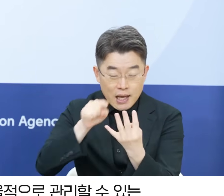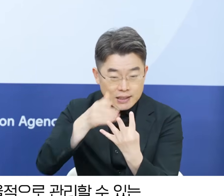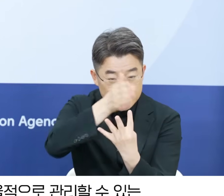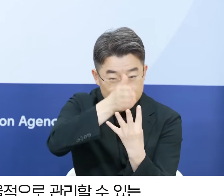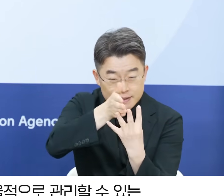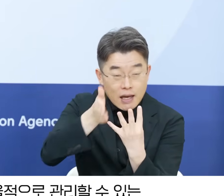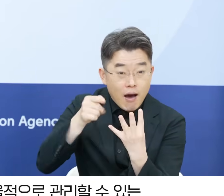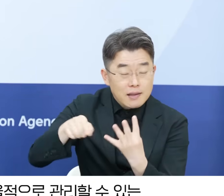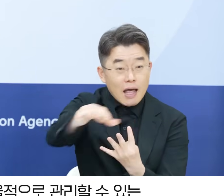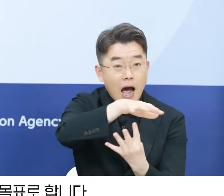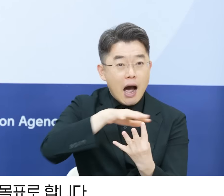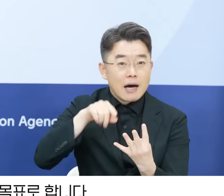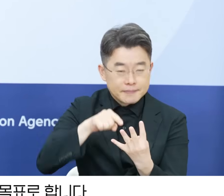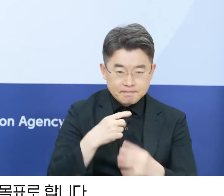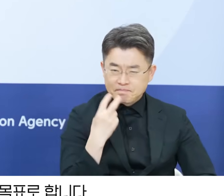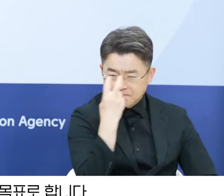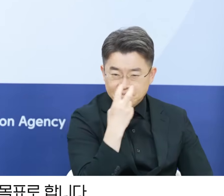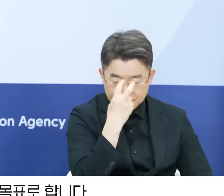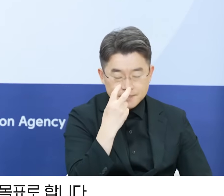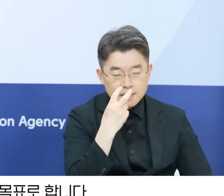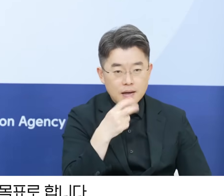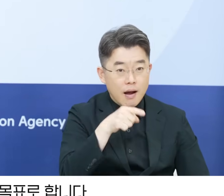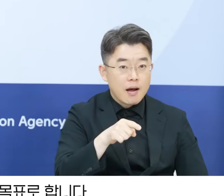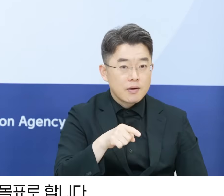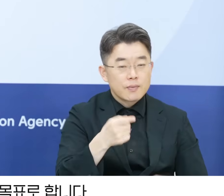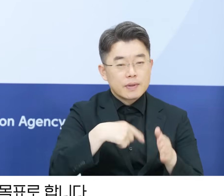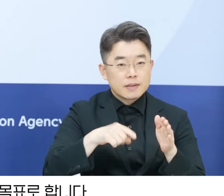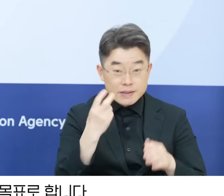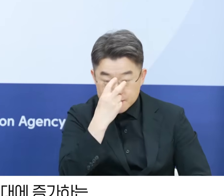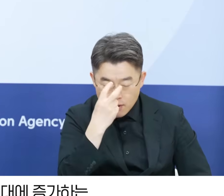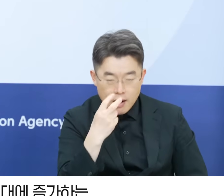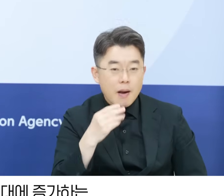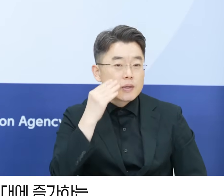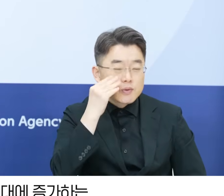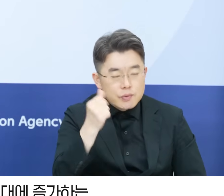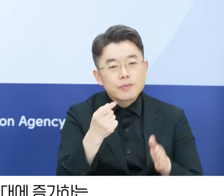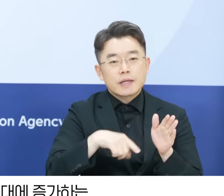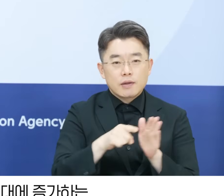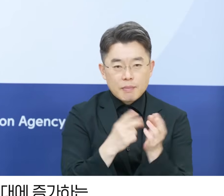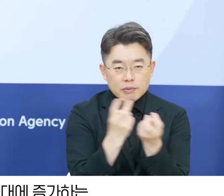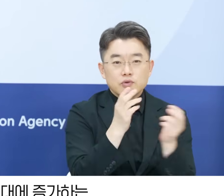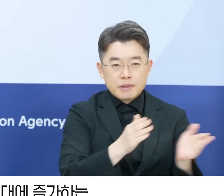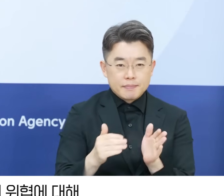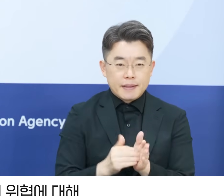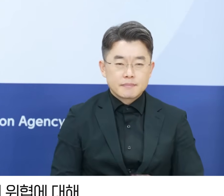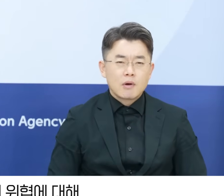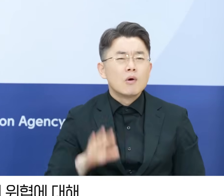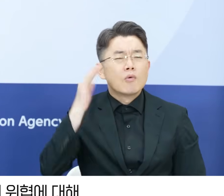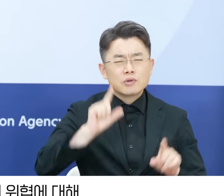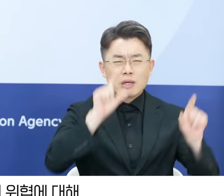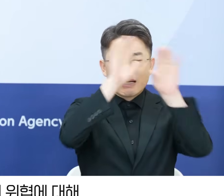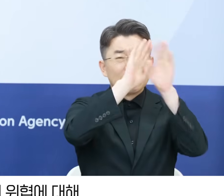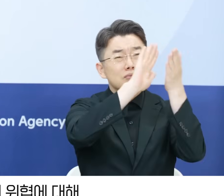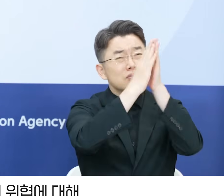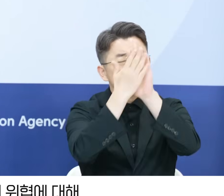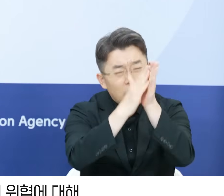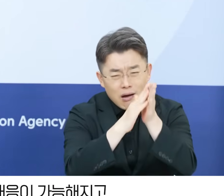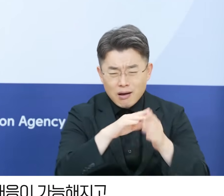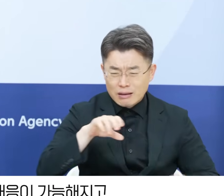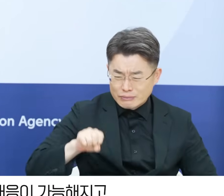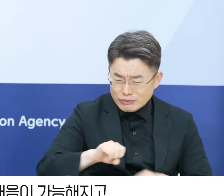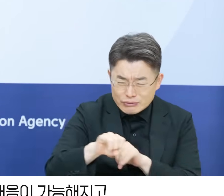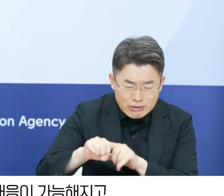효율적으로 관리할 수 있는 체계로의 전환을 목표로 합니다. 특히 기후위기 시대에 증가하는 감염병 매개체의 위협에